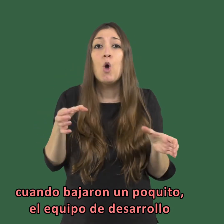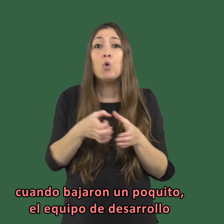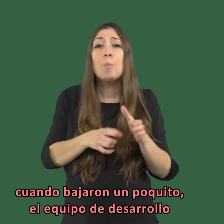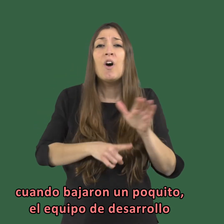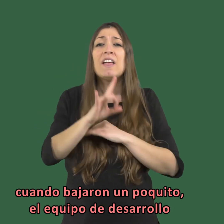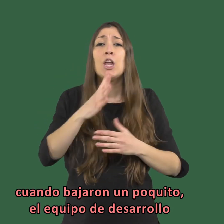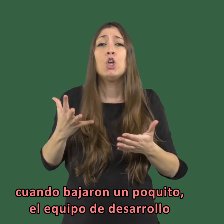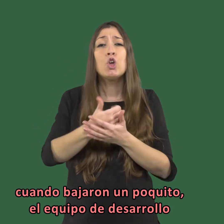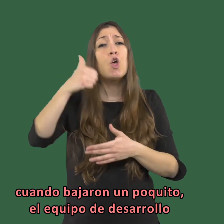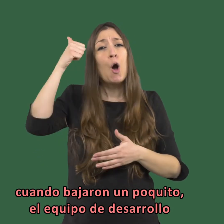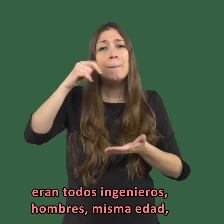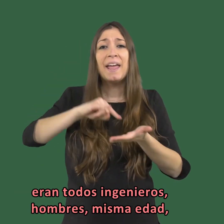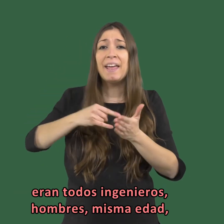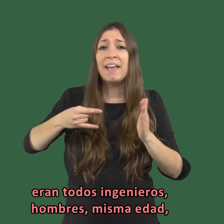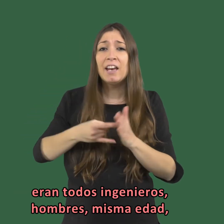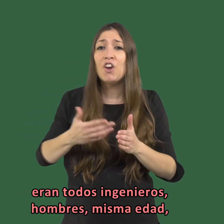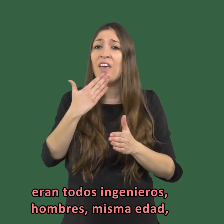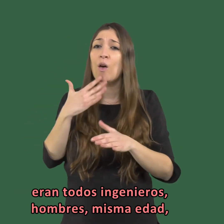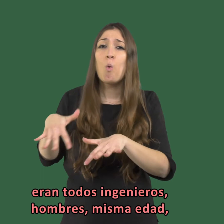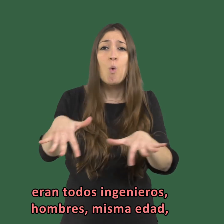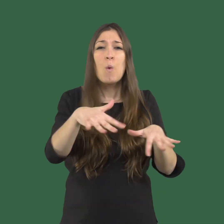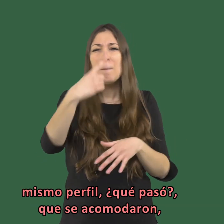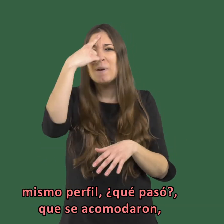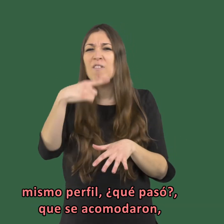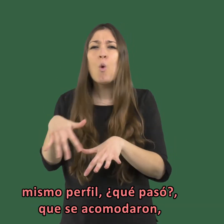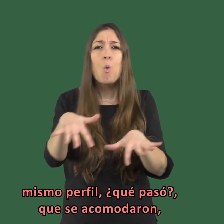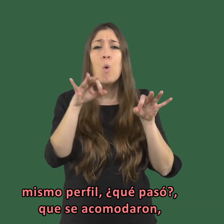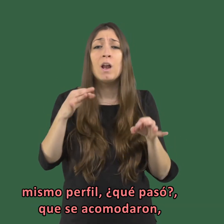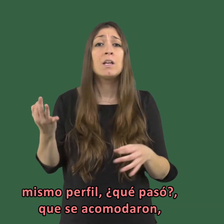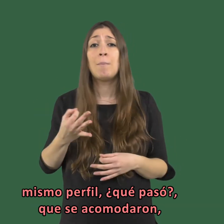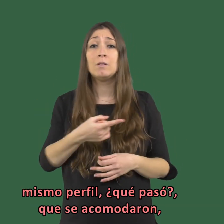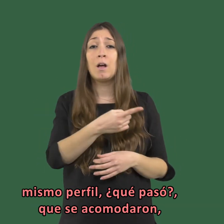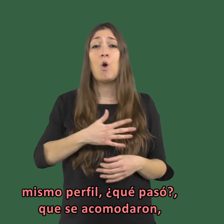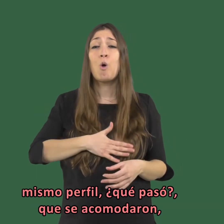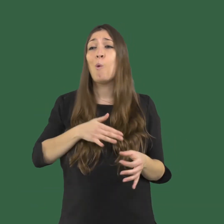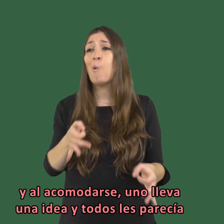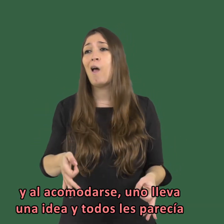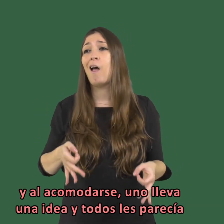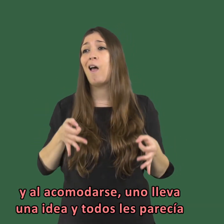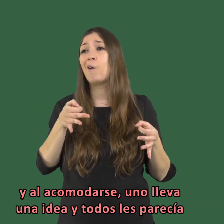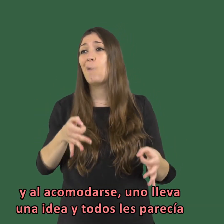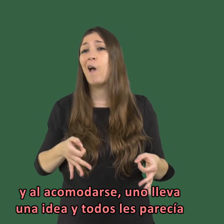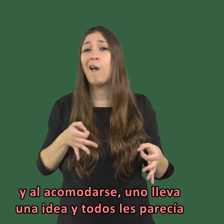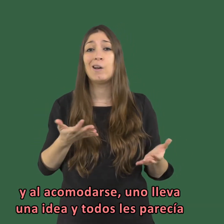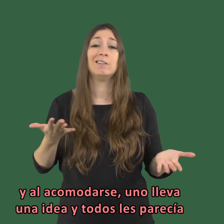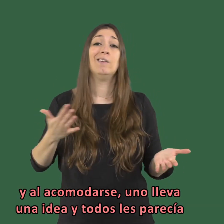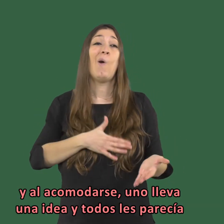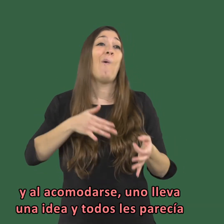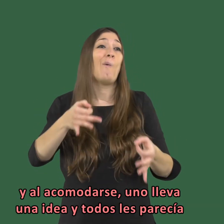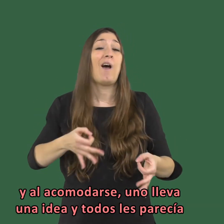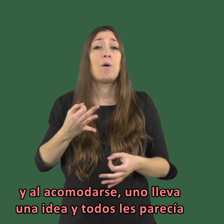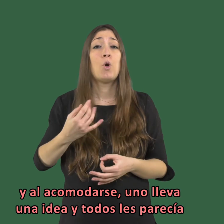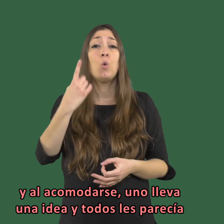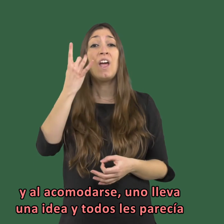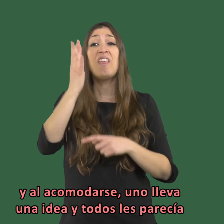equipo de desarrollo eran todos ingenieros, hombres, misma edad, mismo perfil. ¿Qué pasó? Que se acomodaron. Y al